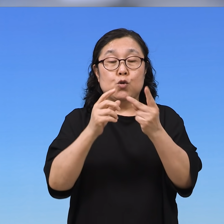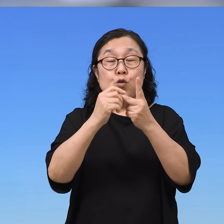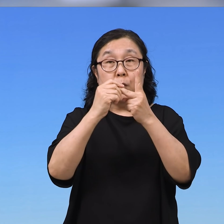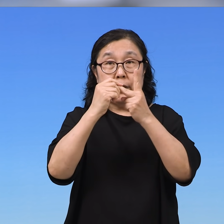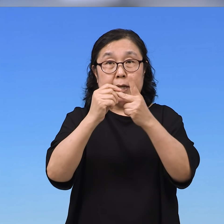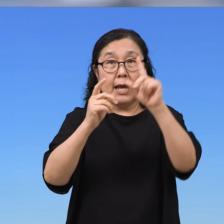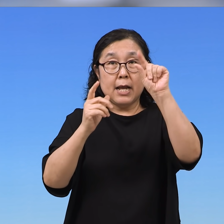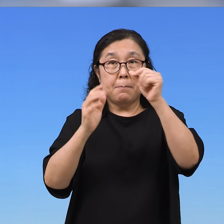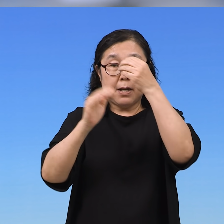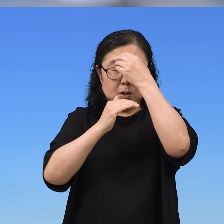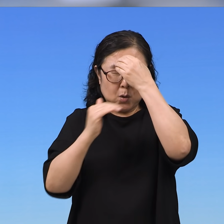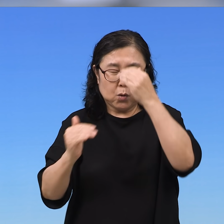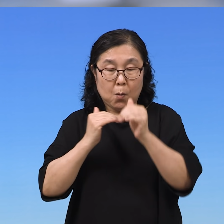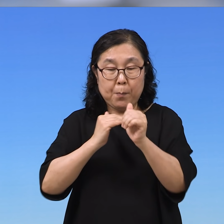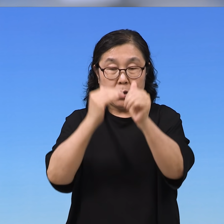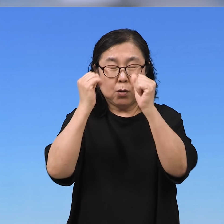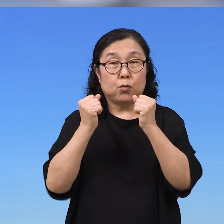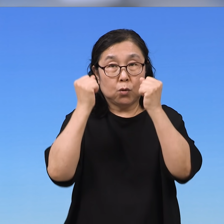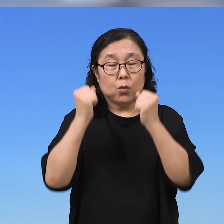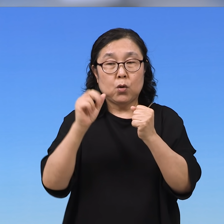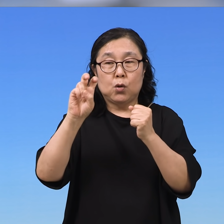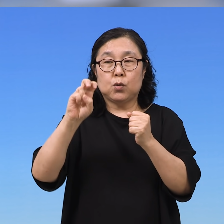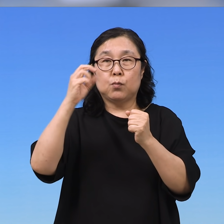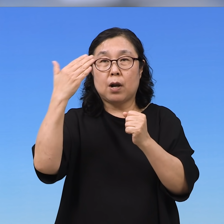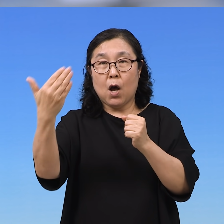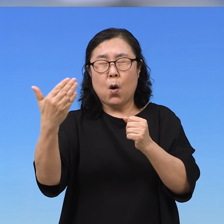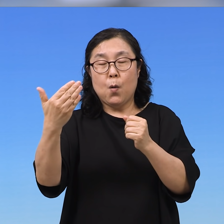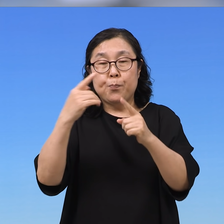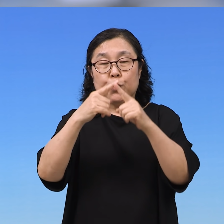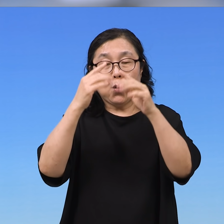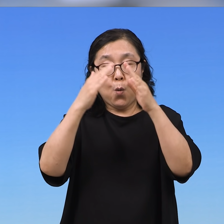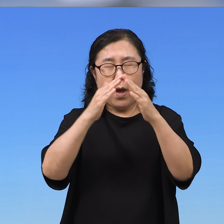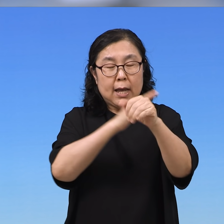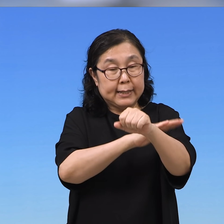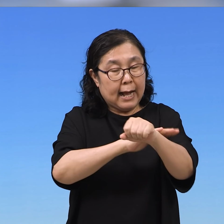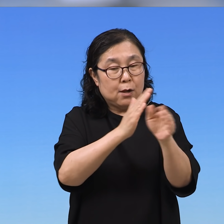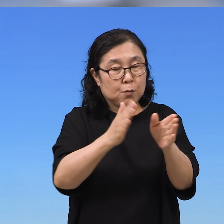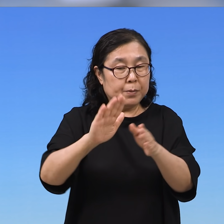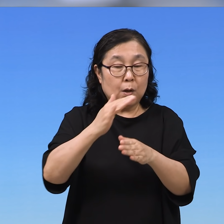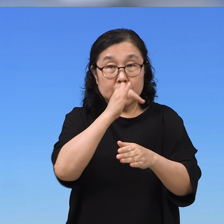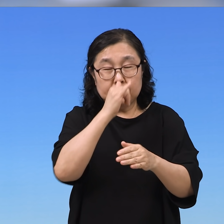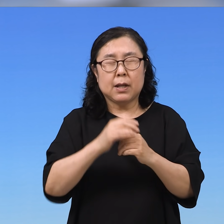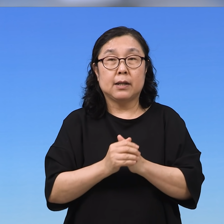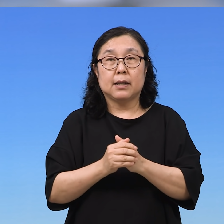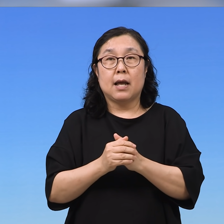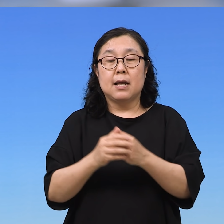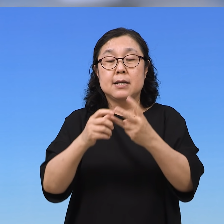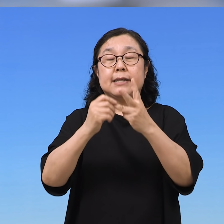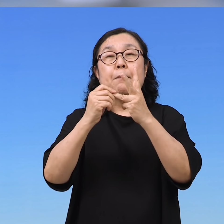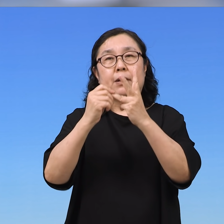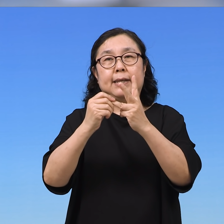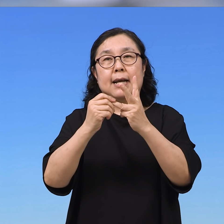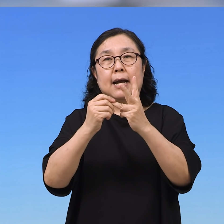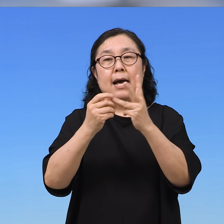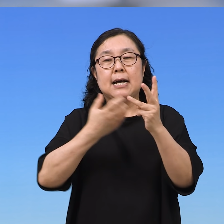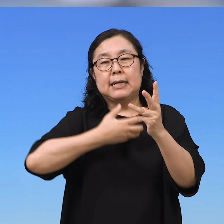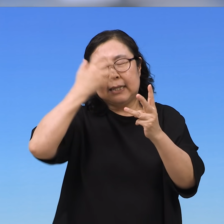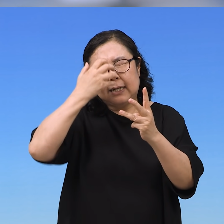이제 29교회 목사님들과 너무 아름답게 잘 준비돼 가고 있습니다. 남은 숙제가 이제 드림센터 사회